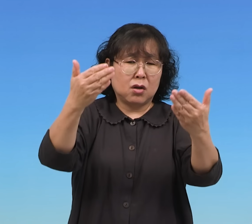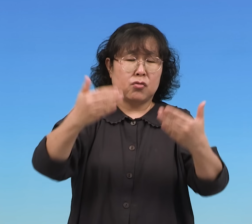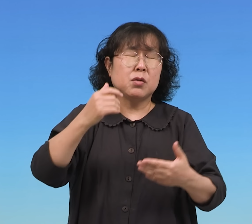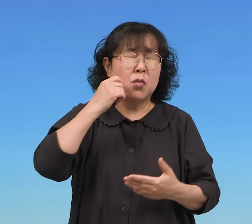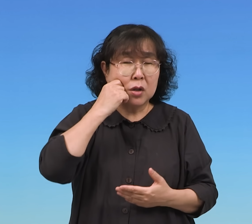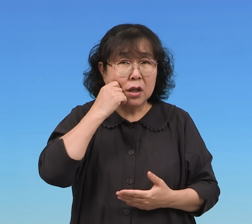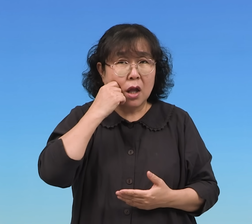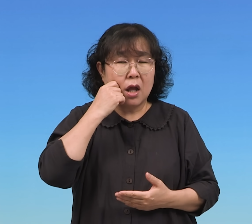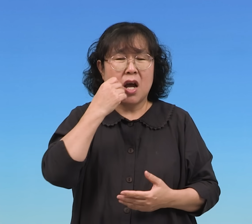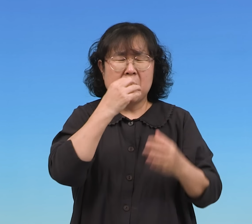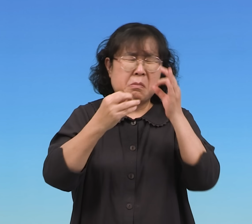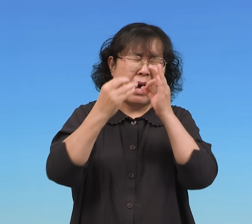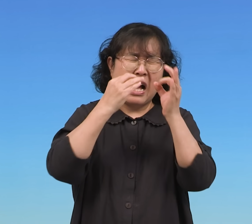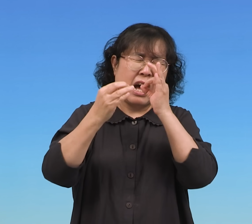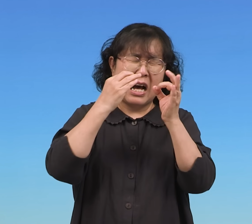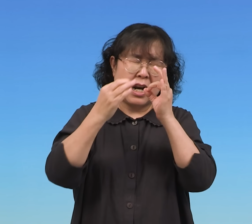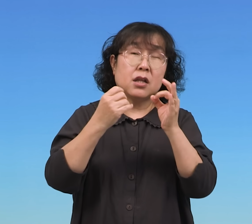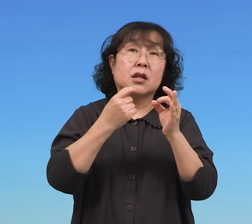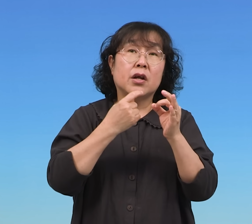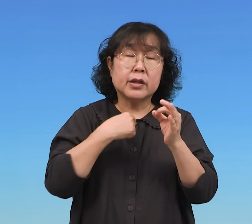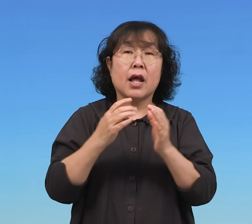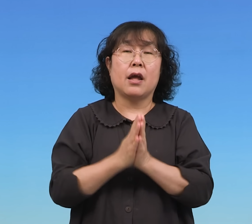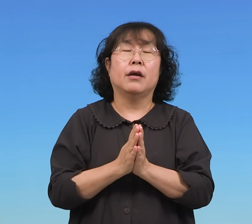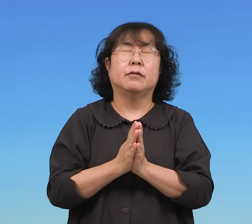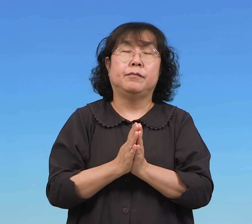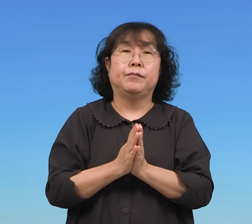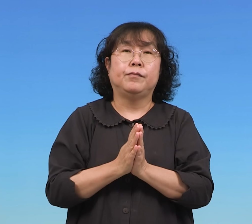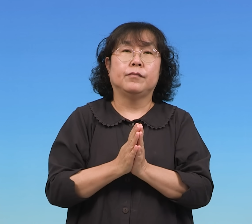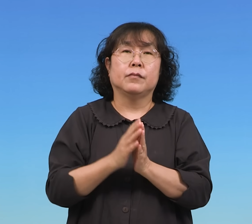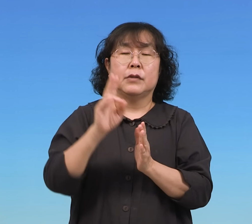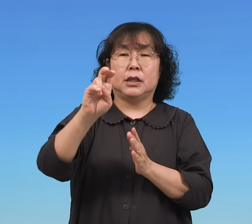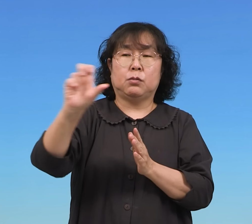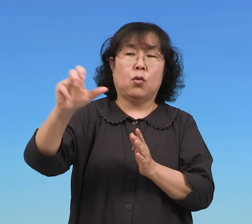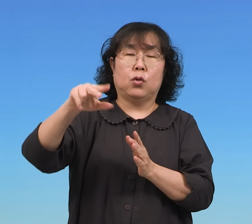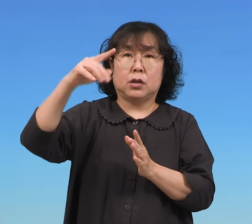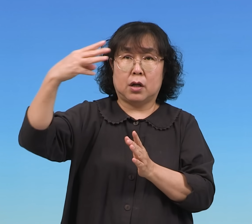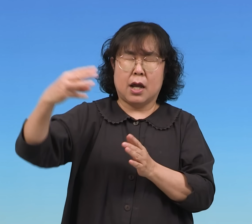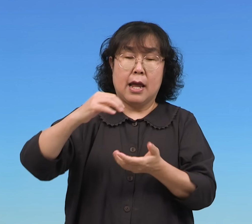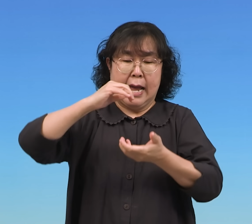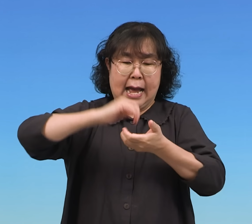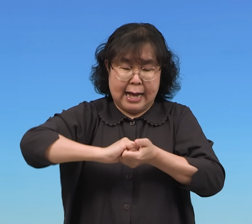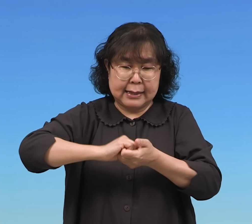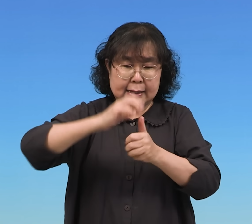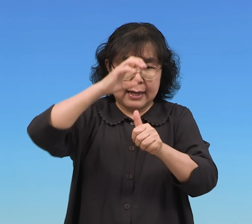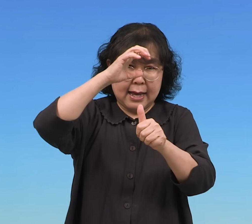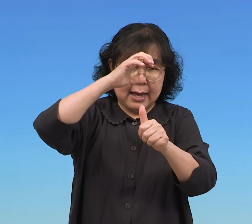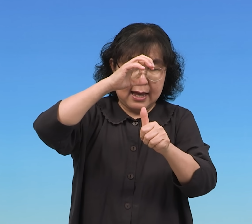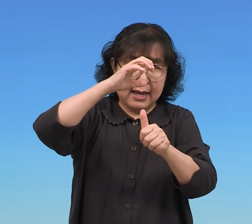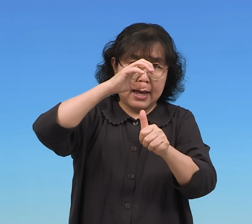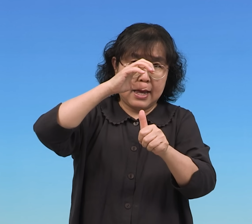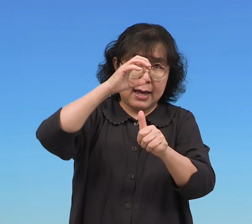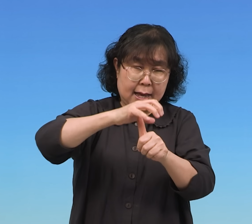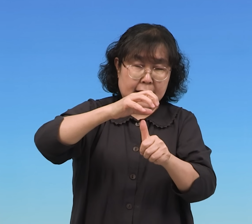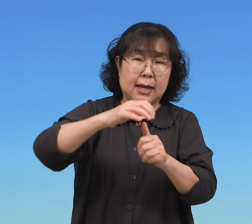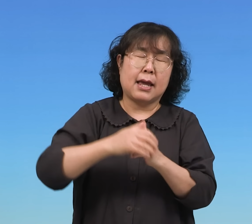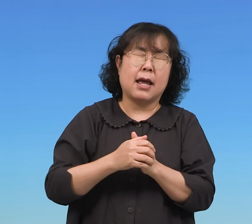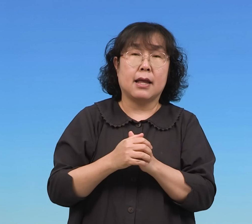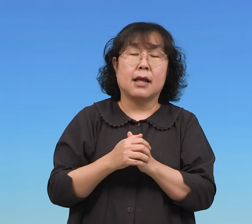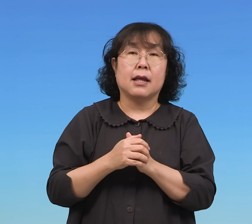없다고 절규했던 게 24절인데, 바로 그 다음 25절, 그의 한계 상황의 고뇌가 오래가지 않았습니다.